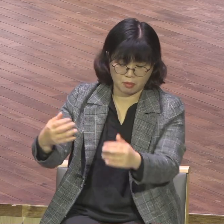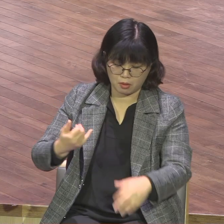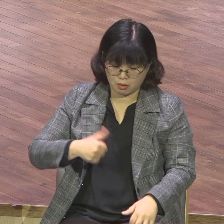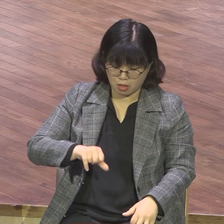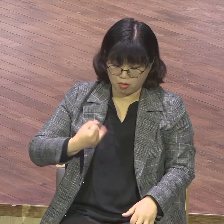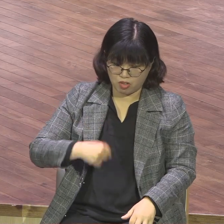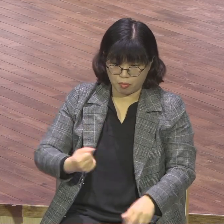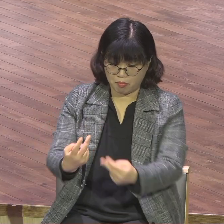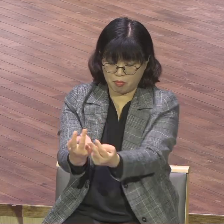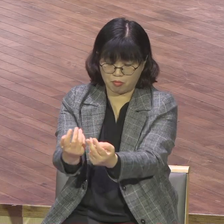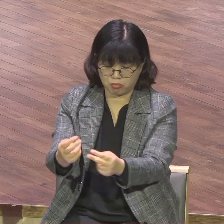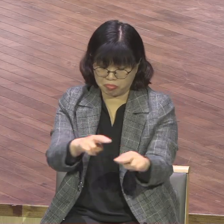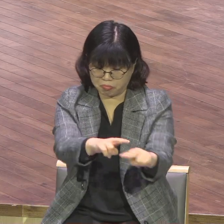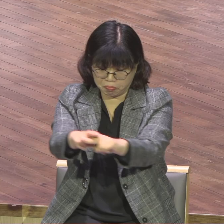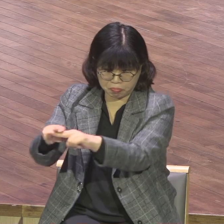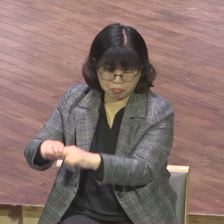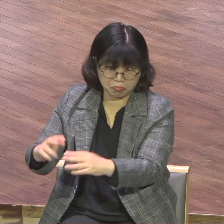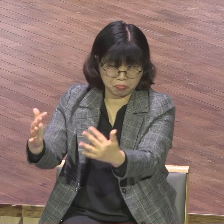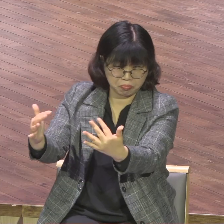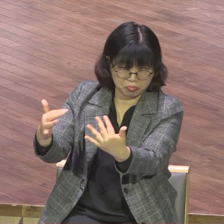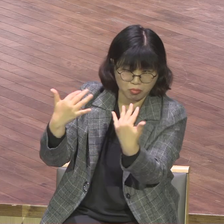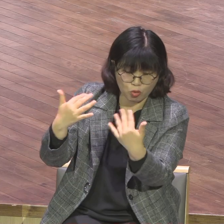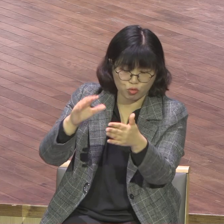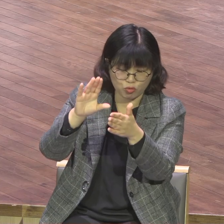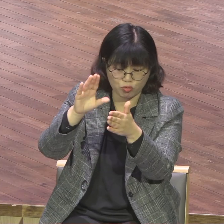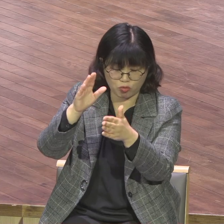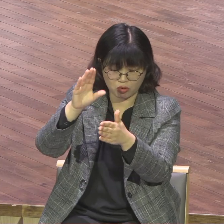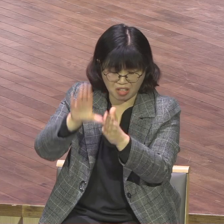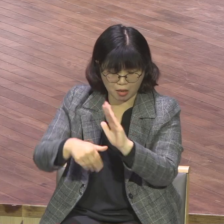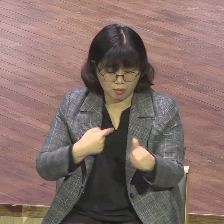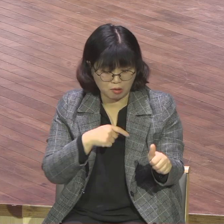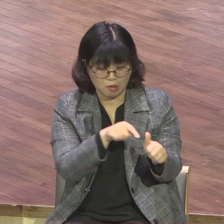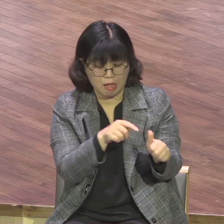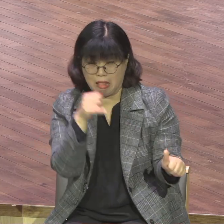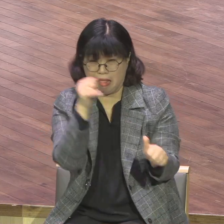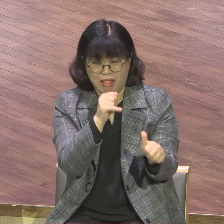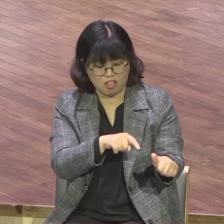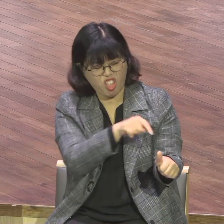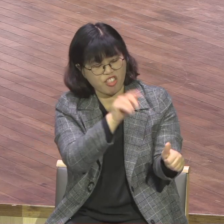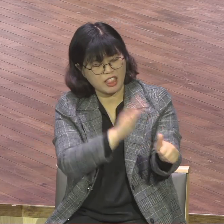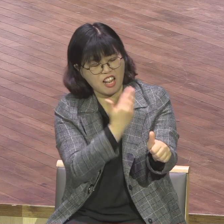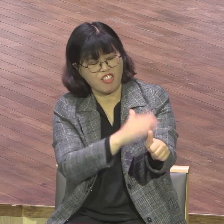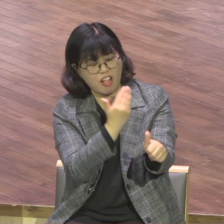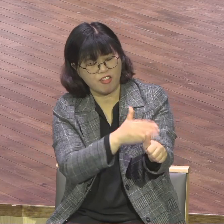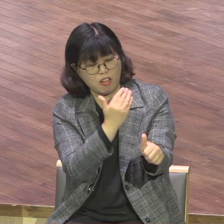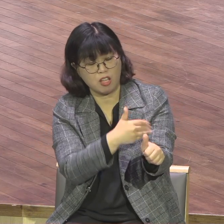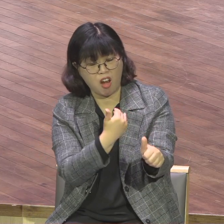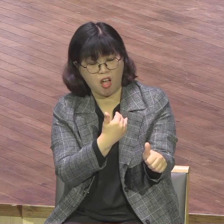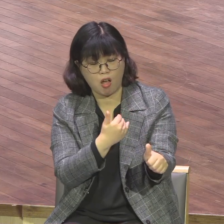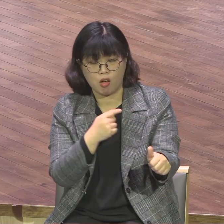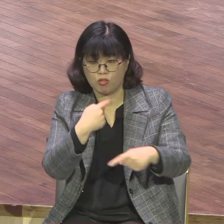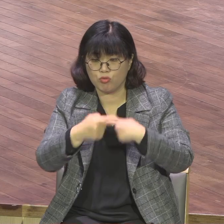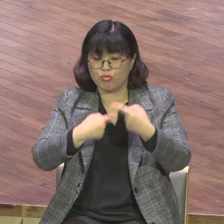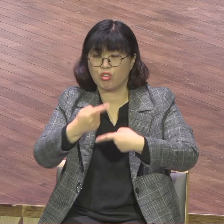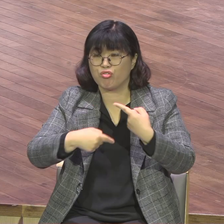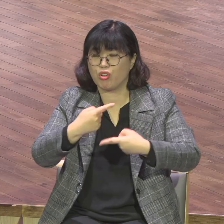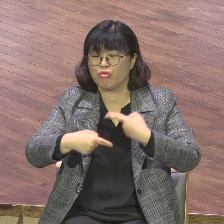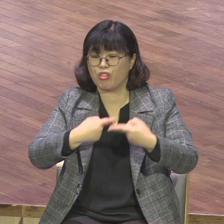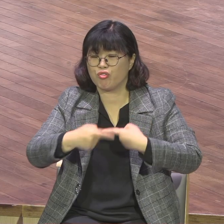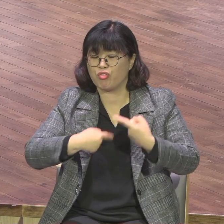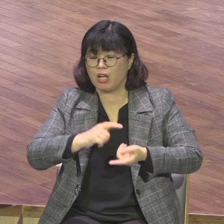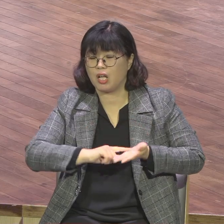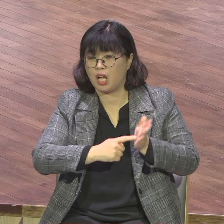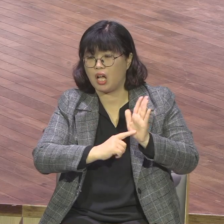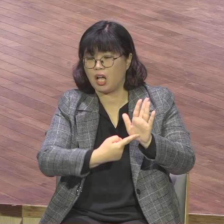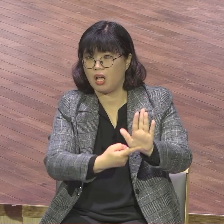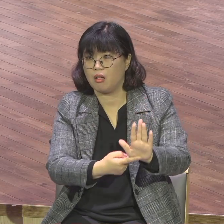그것이 되게 똑똑한 것 같고 맞는 것 같아도 그 가정은 질서 다 무너진 거예요. 남편의 권위를 세워, 남편이 좀